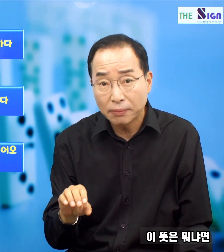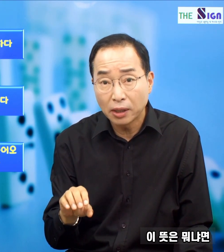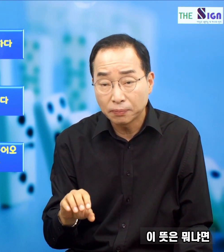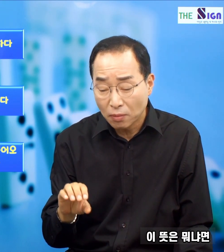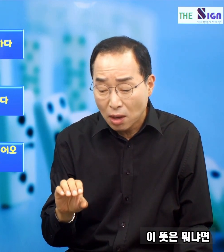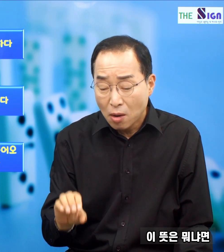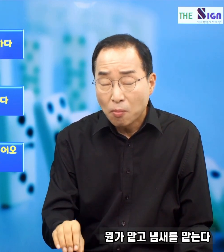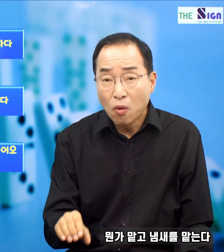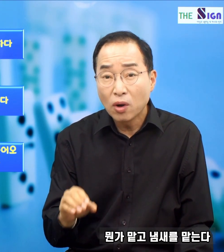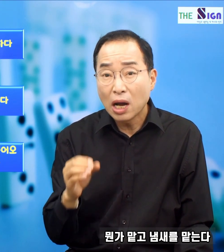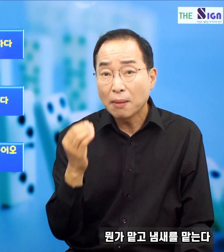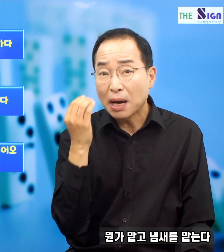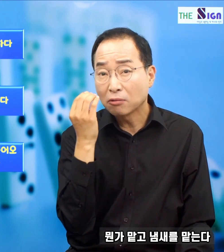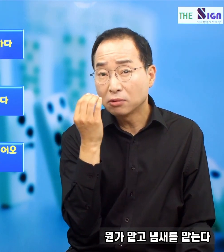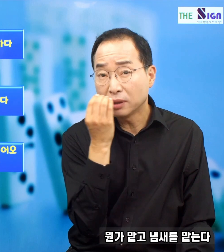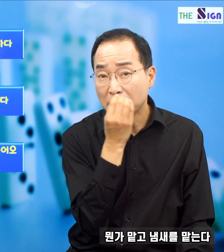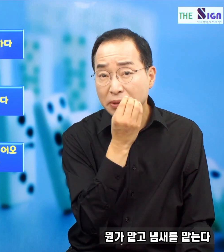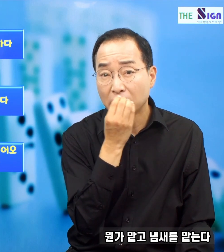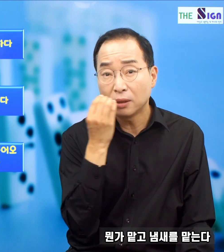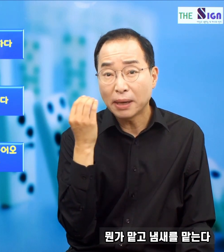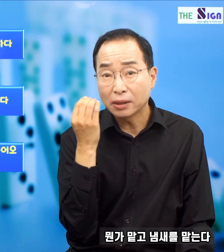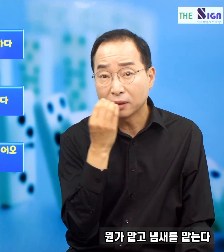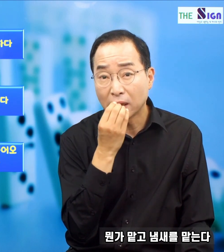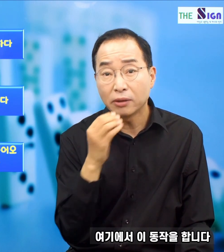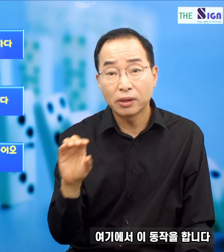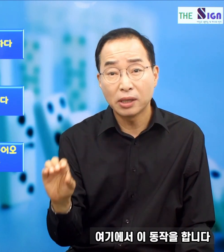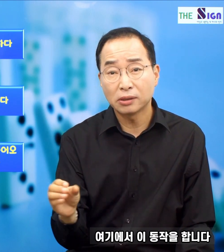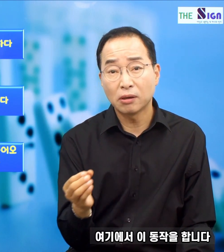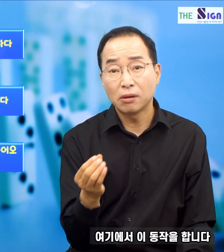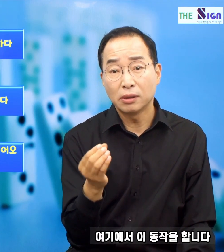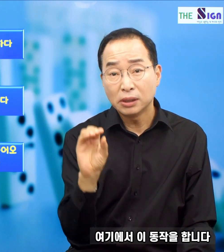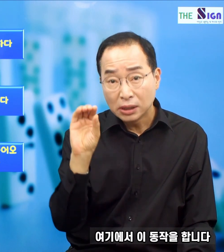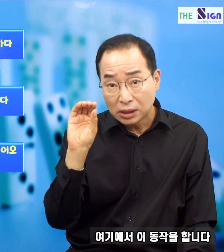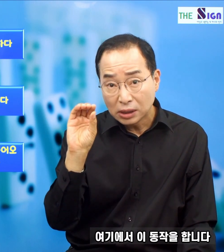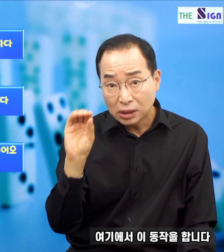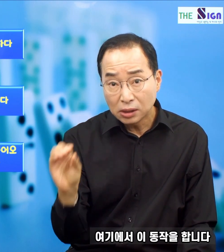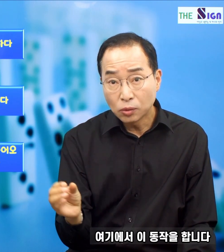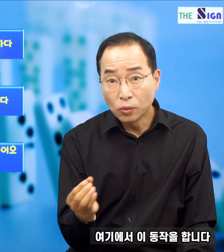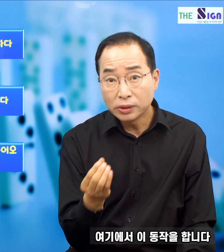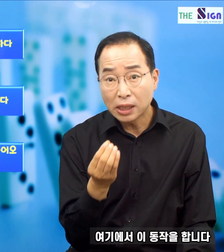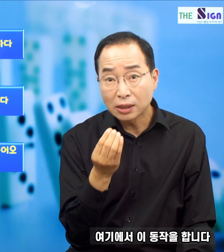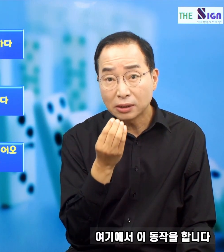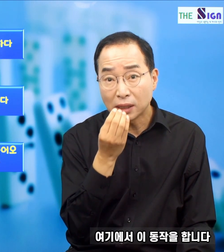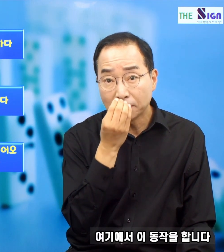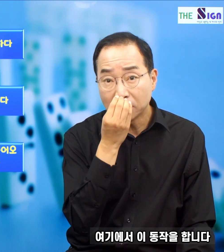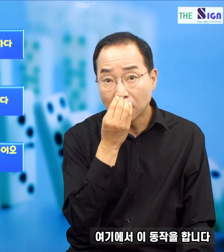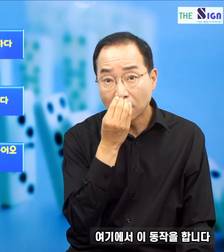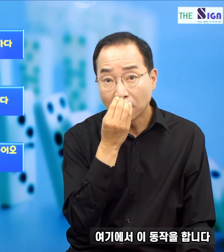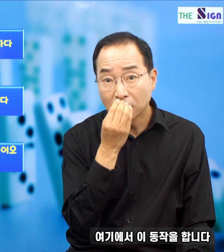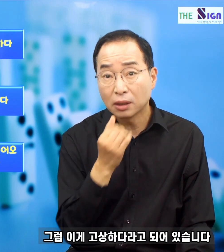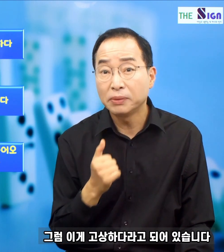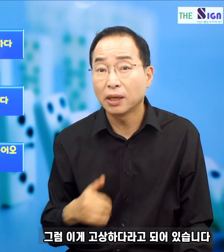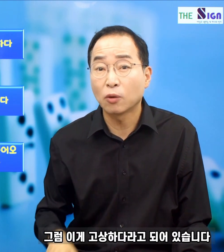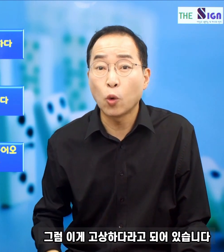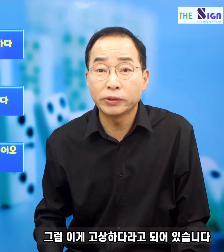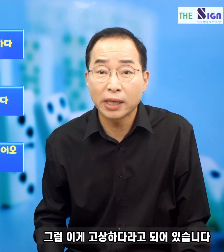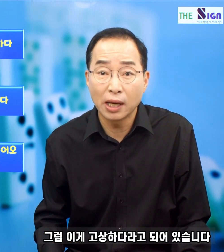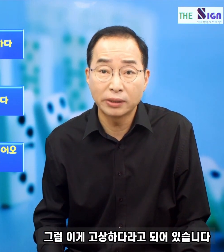뭐냐면 뭔가 맡고 냄새를 맡는다. 여기에서 이 동작을 합니다. 그럼 이게 고상하다라고